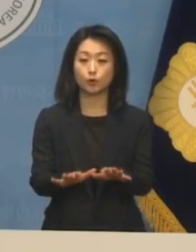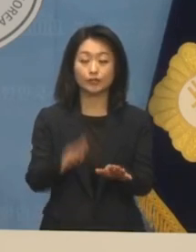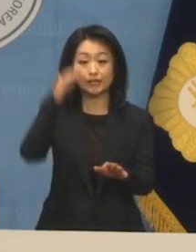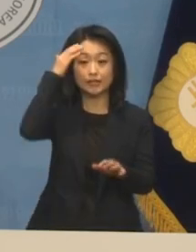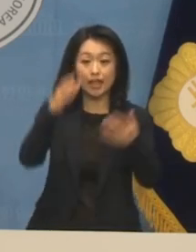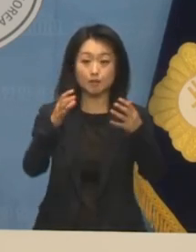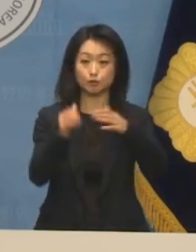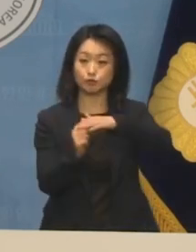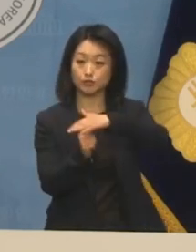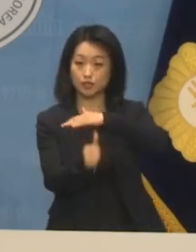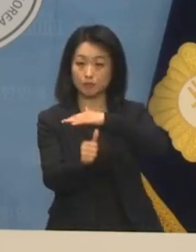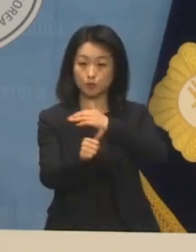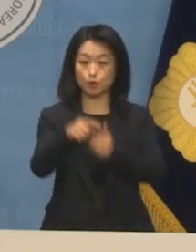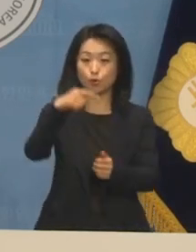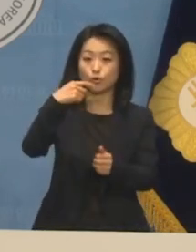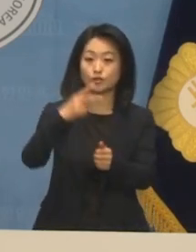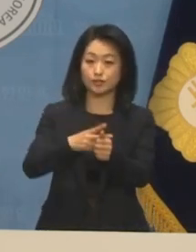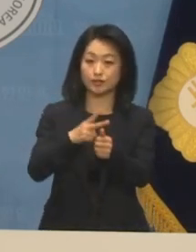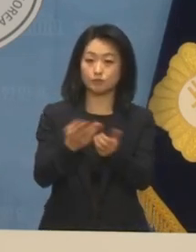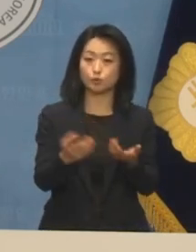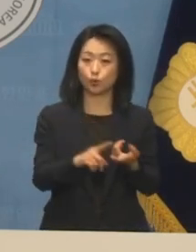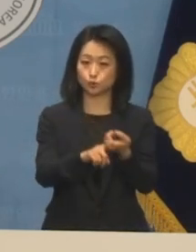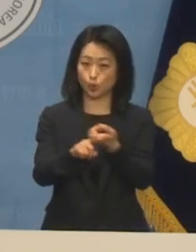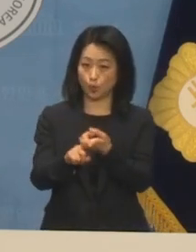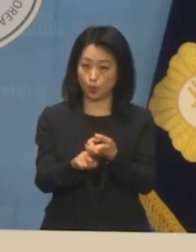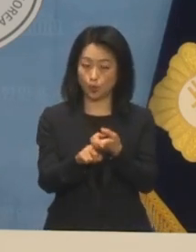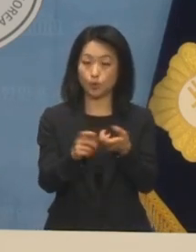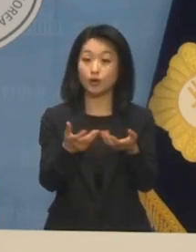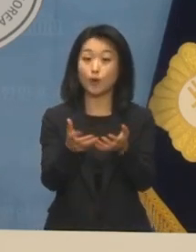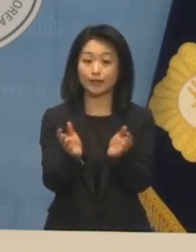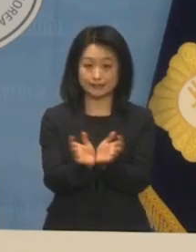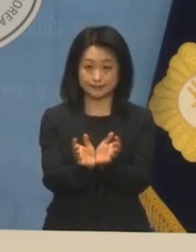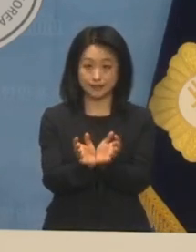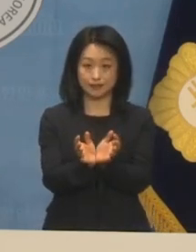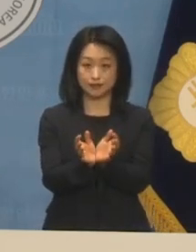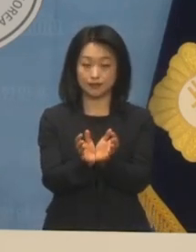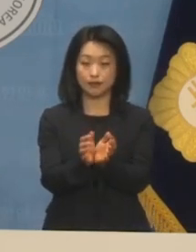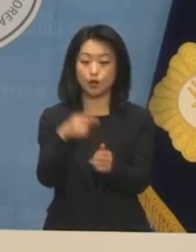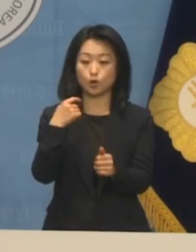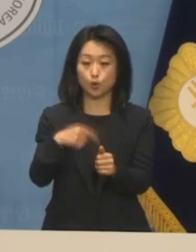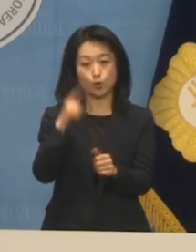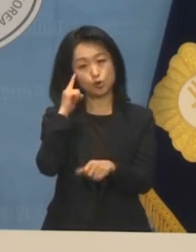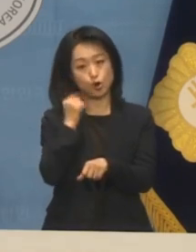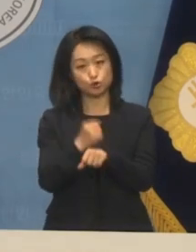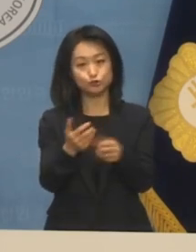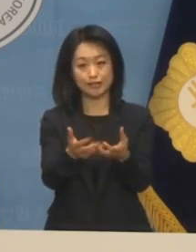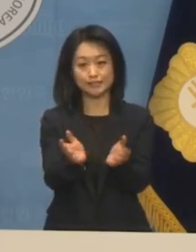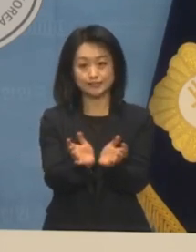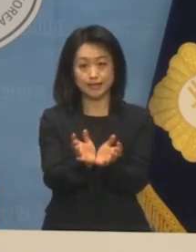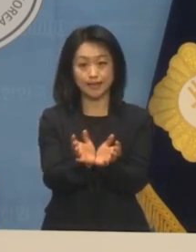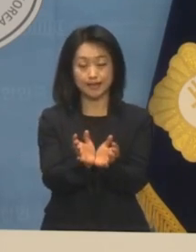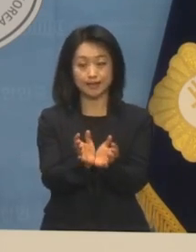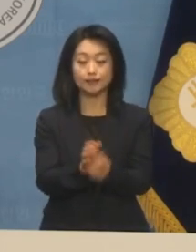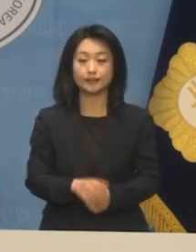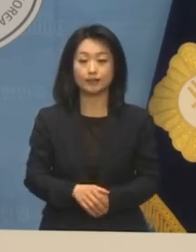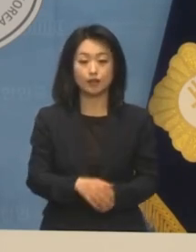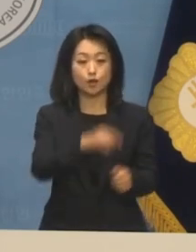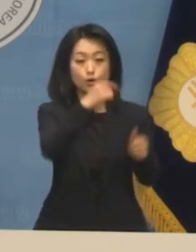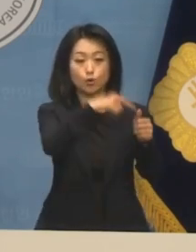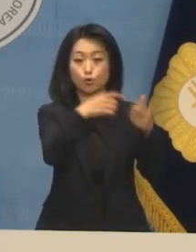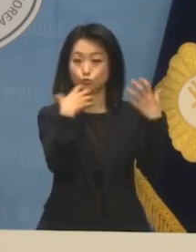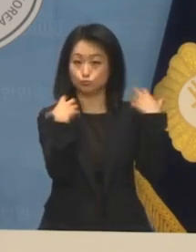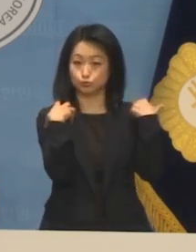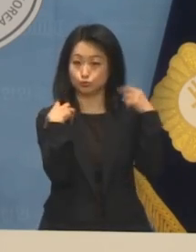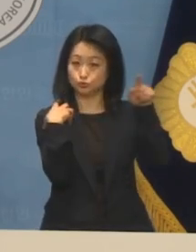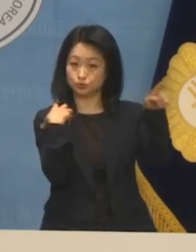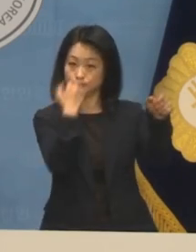대한민국을 대표하는 교원노조, 교원단체, 교육연구단체와 함께 교육부의